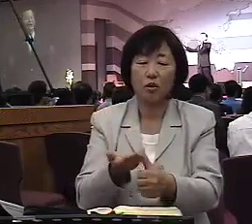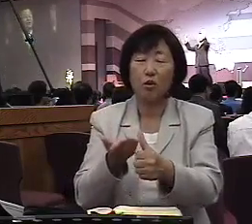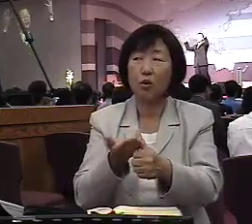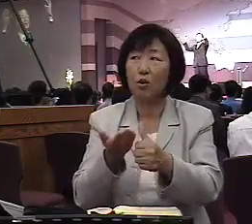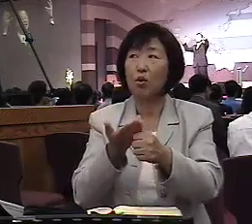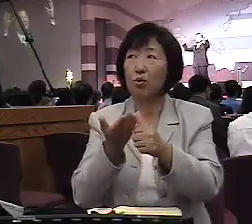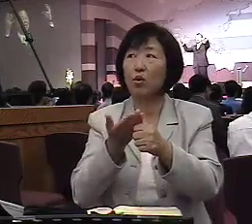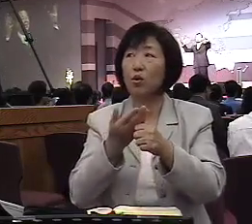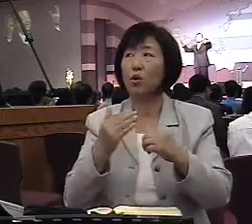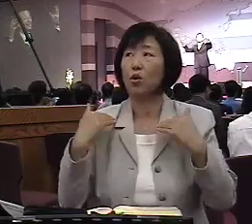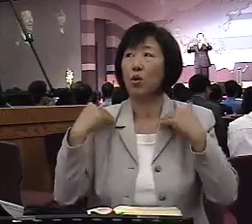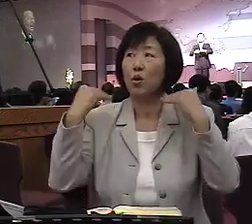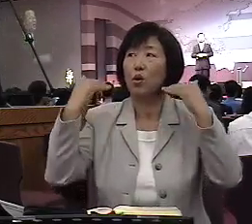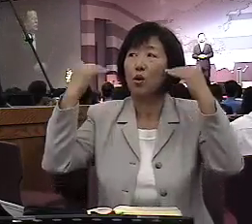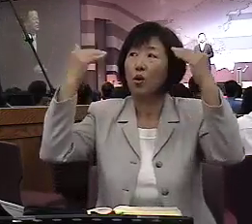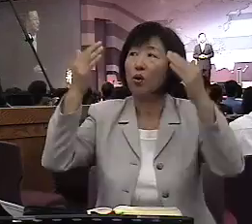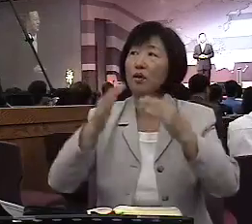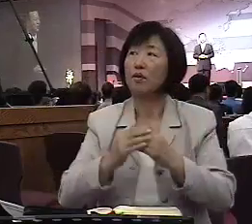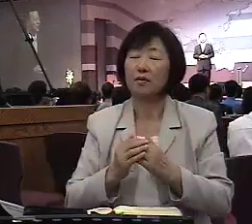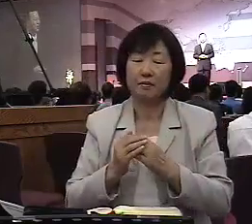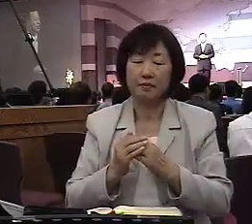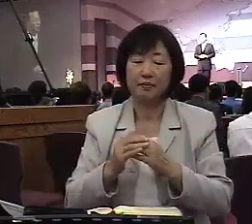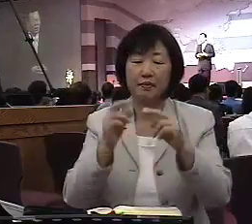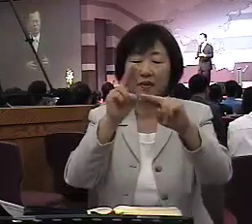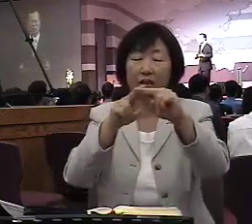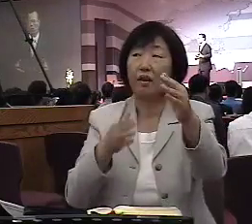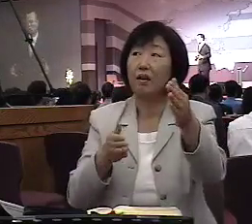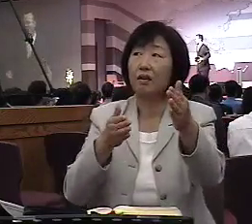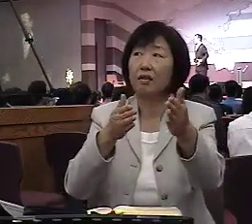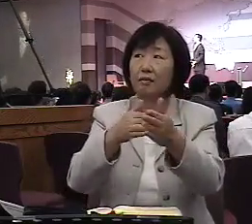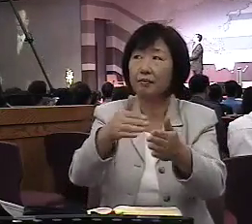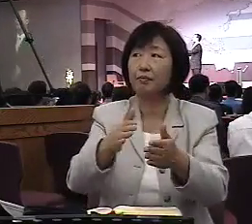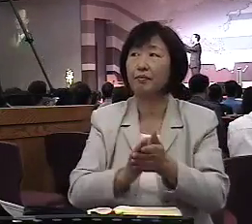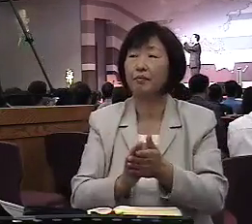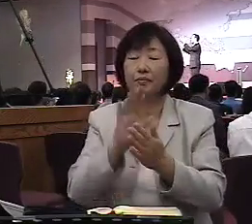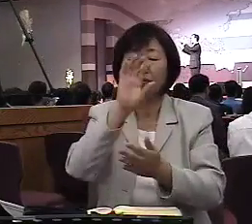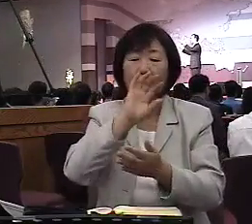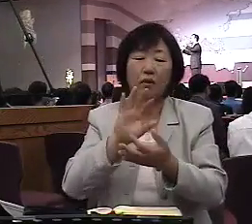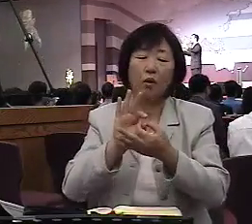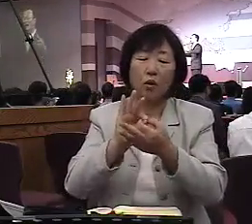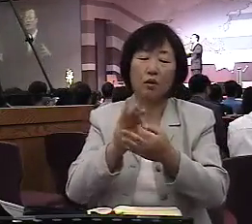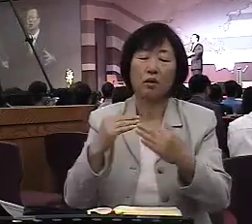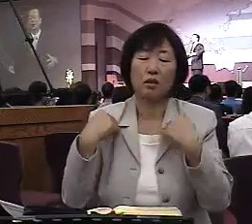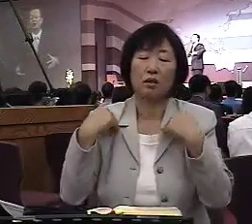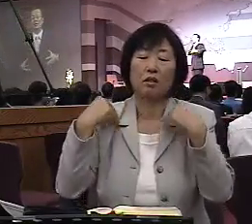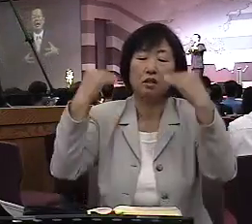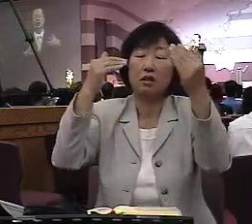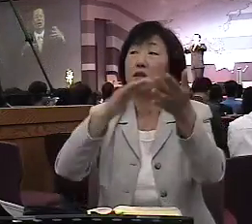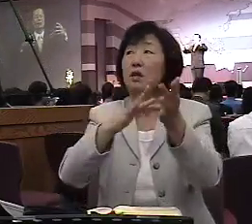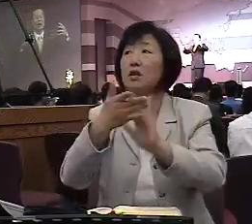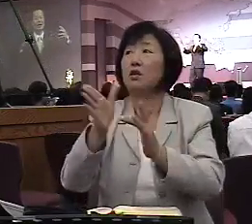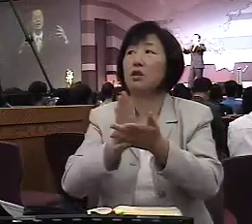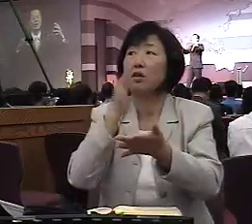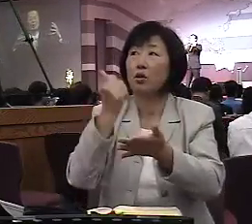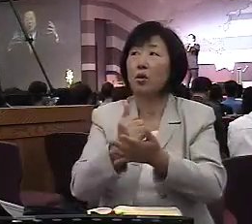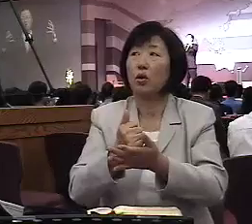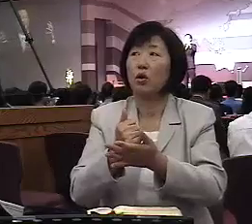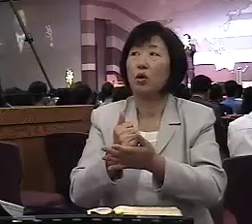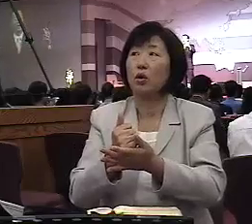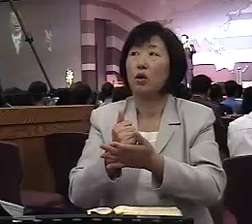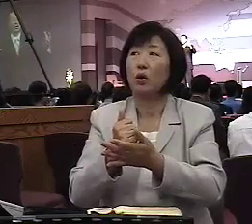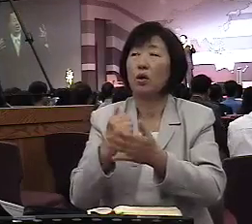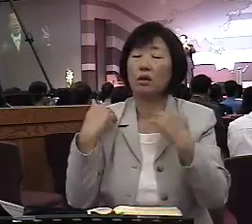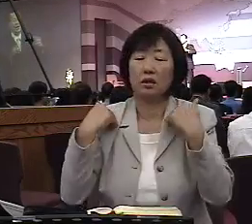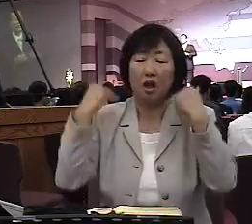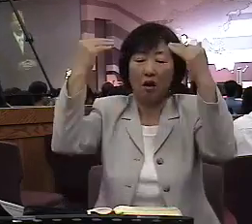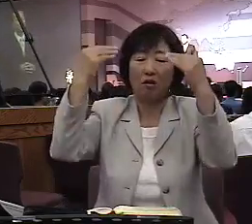계속 자라는 그 자리까지 나가는 것이고, 우리가 훈련을 통해 자람으로 인하여서 예수 그리스도의 장성한 분량이